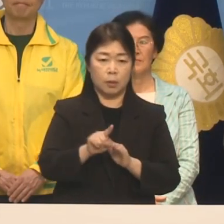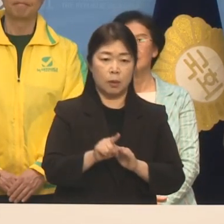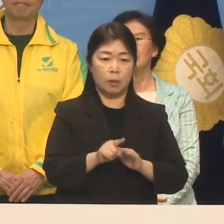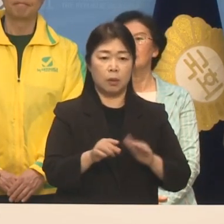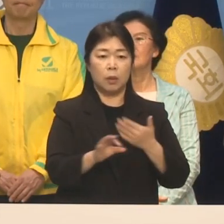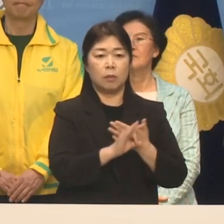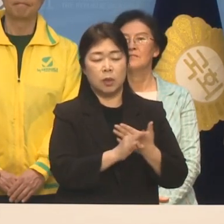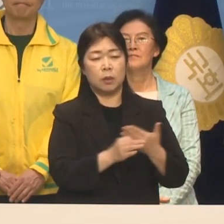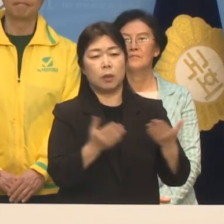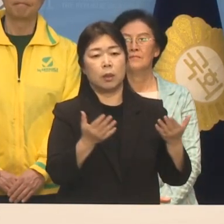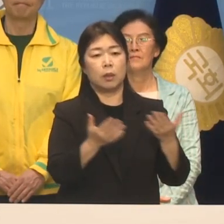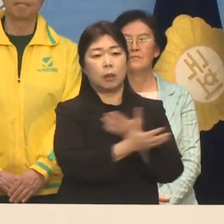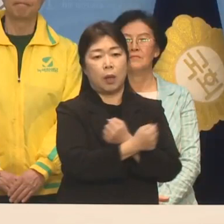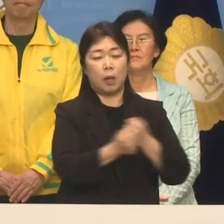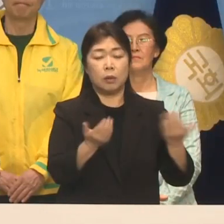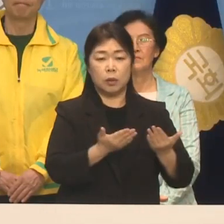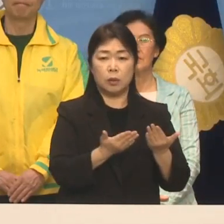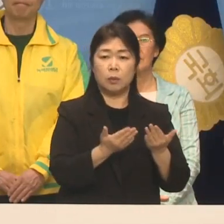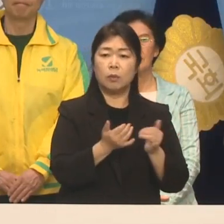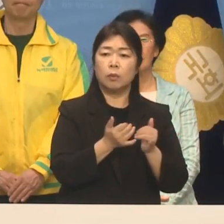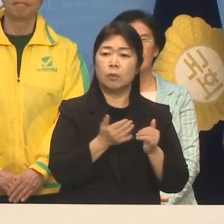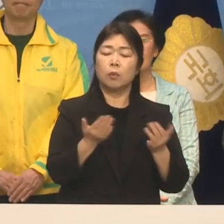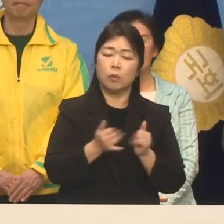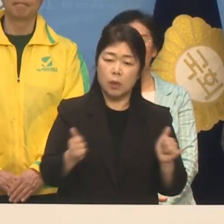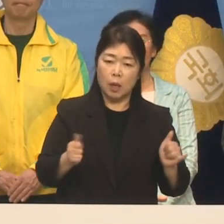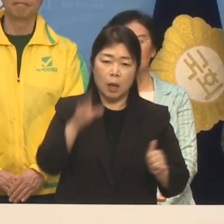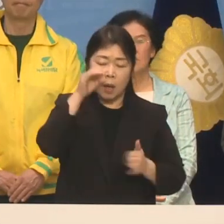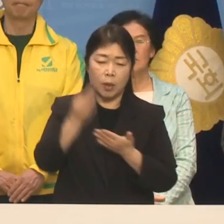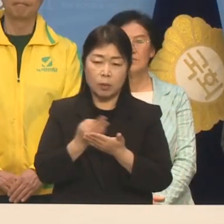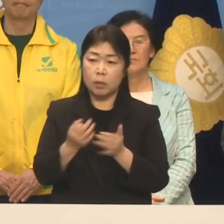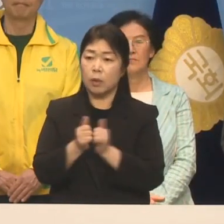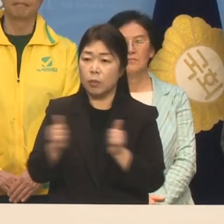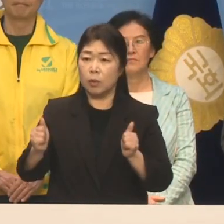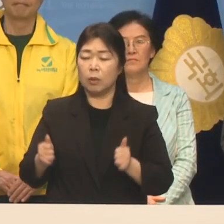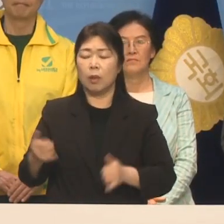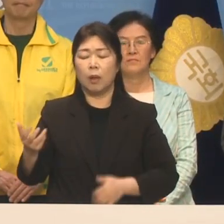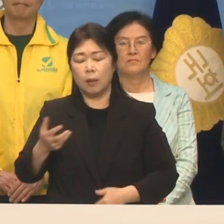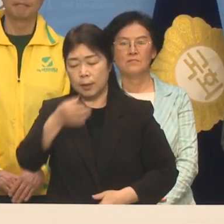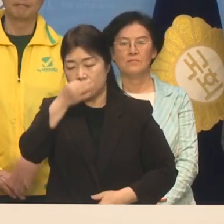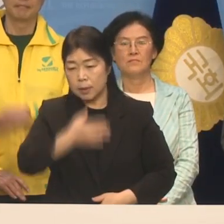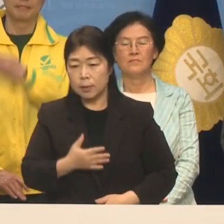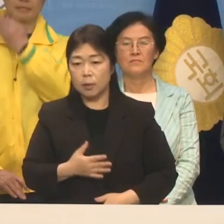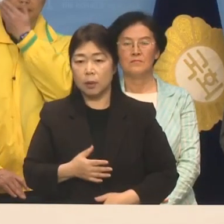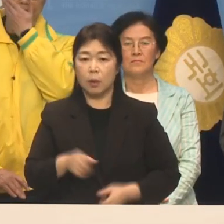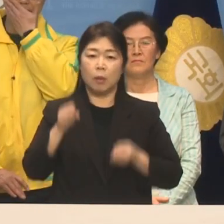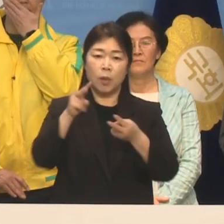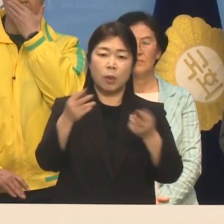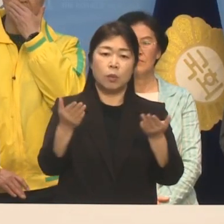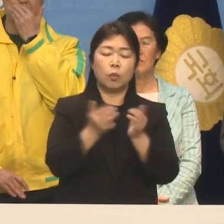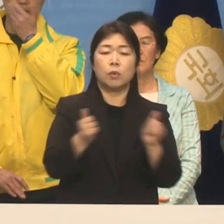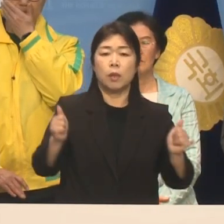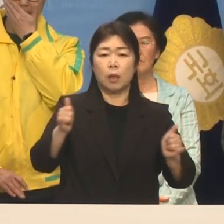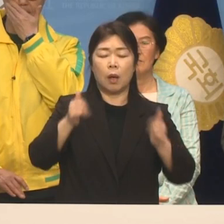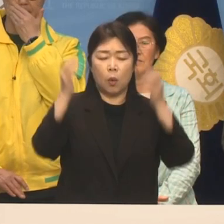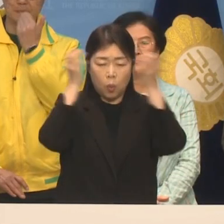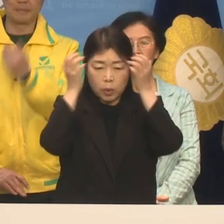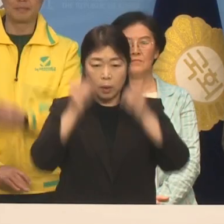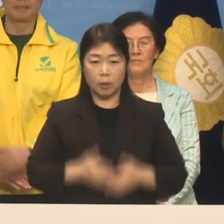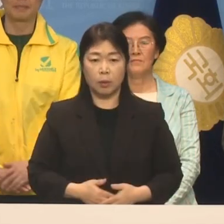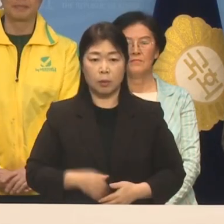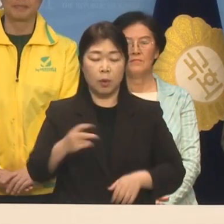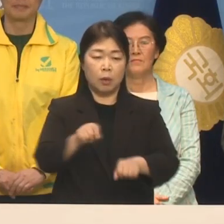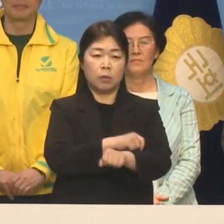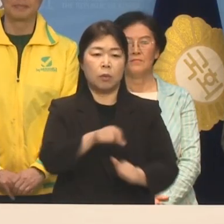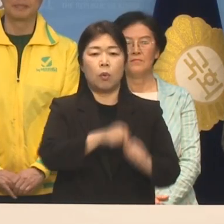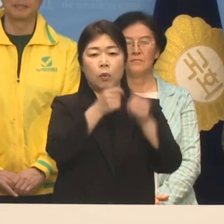노동자들의 아픔을, 알바 노동자들의 아픔을, 플랫폼 노동자들의 고통을, 그리고 특수고용